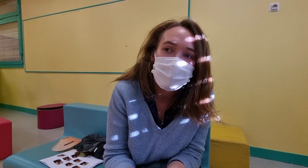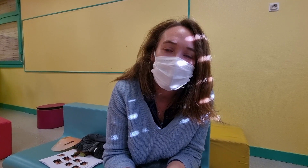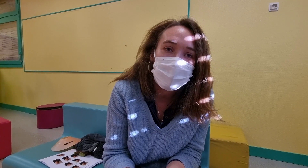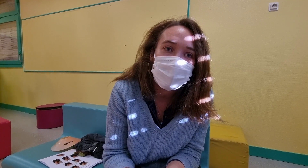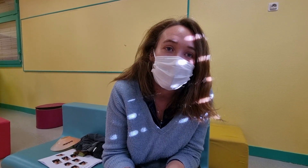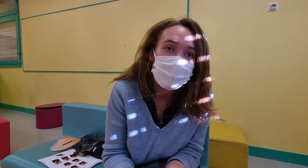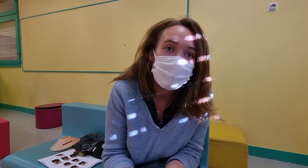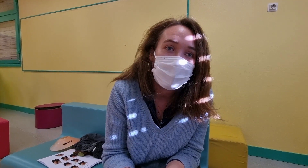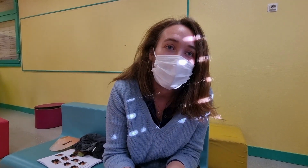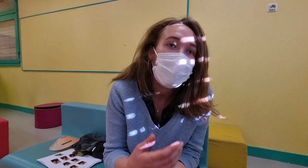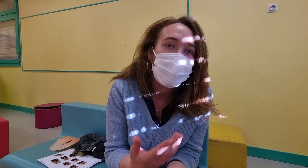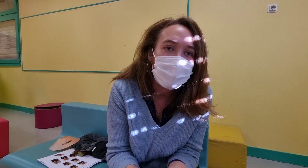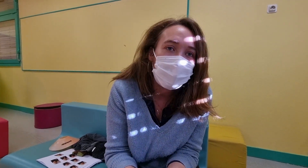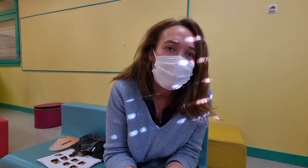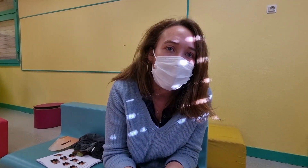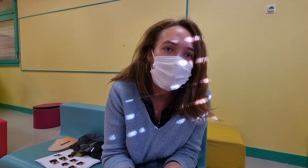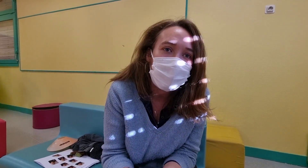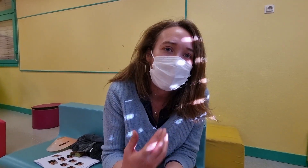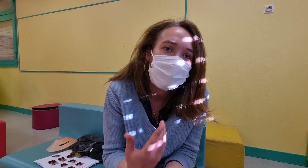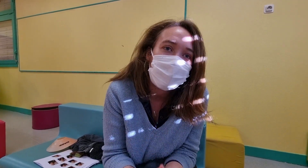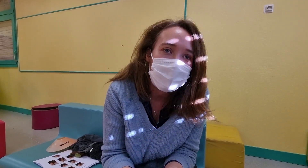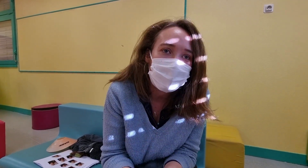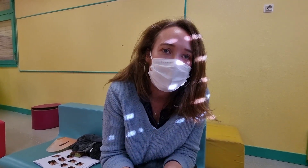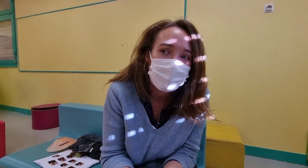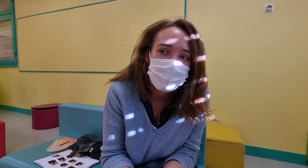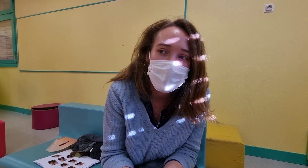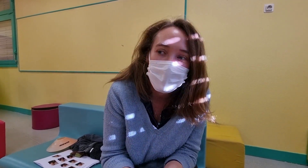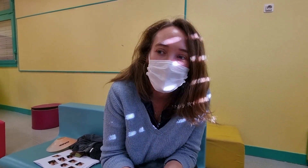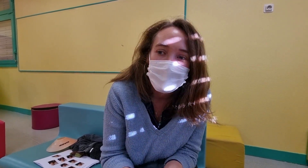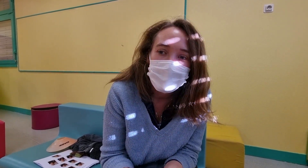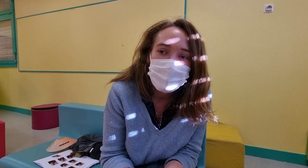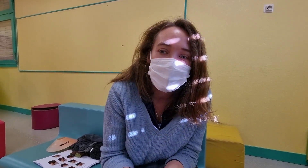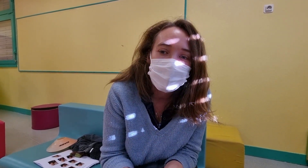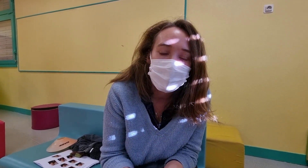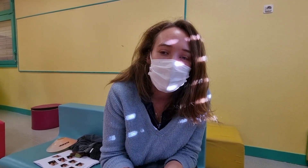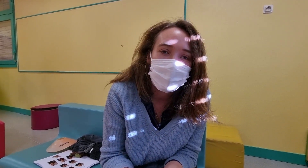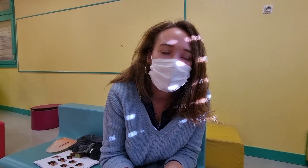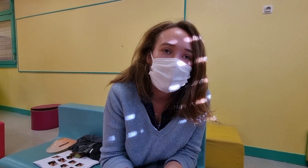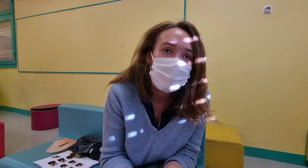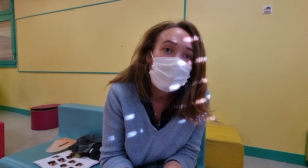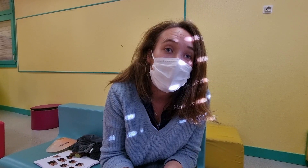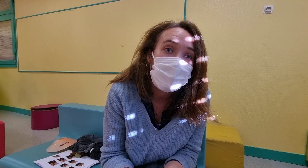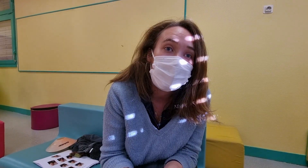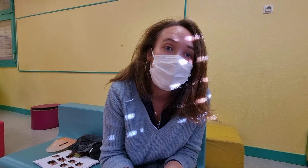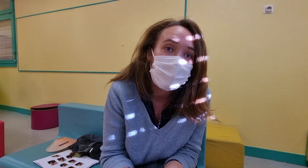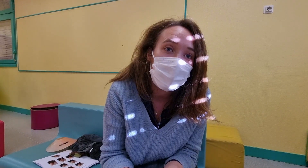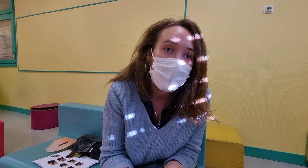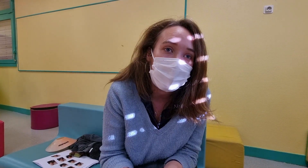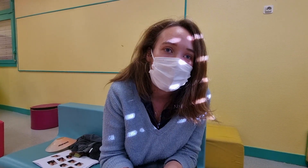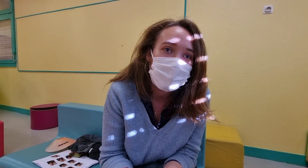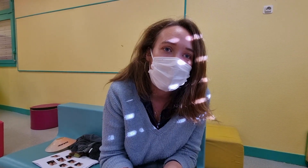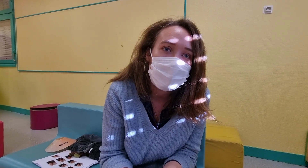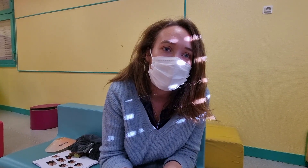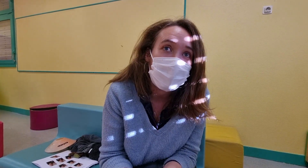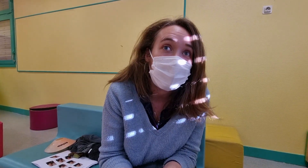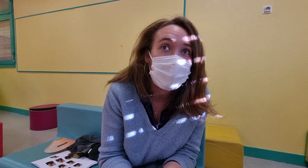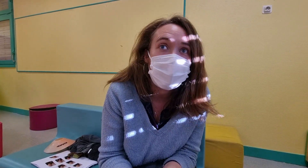fait voilà, par moi-même au début et du coup je manquais de vocabulaire. Et donc mon fils maintenant a 18 mois, donc il signe très bien, il signe